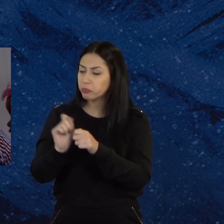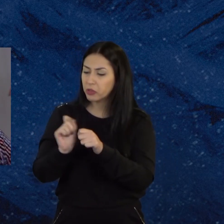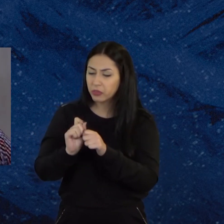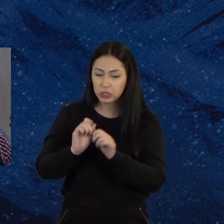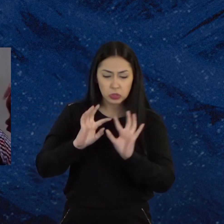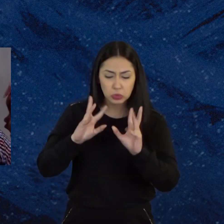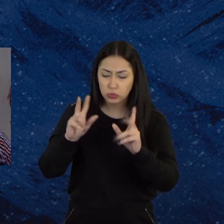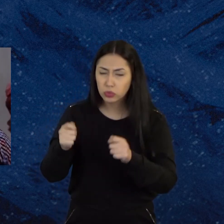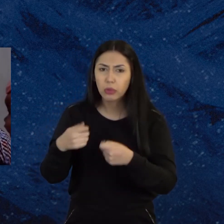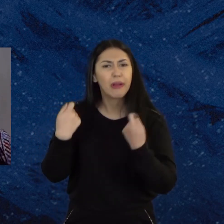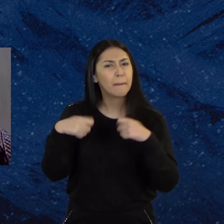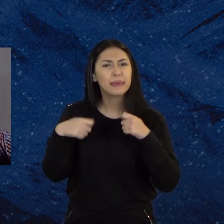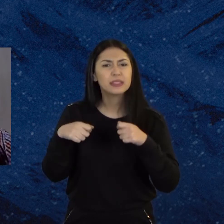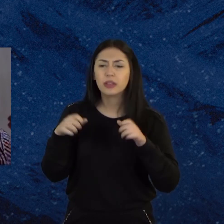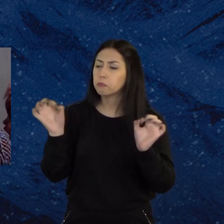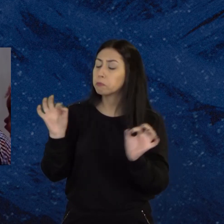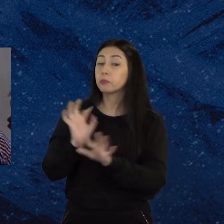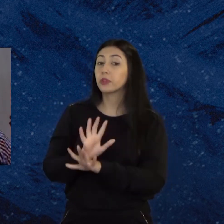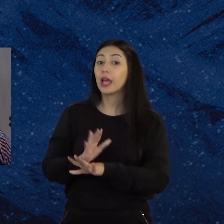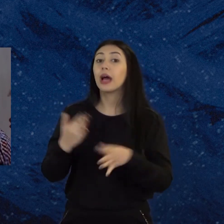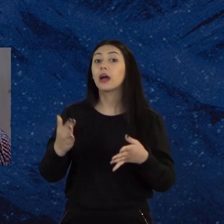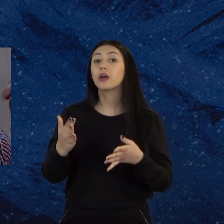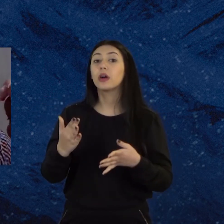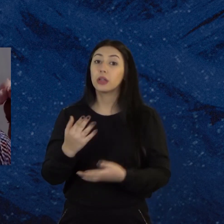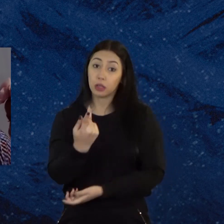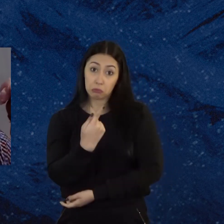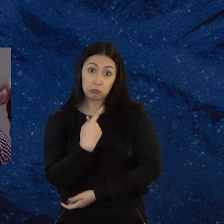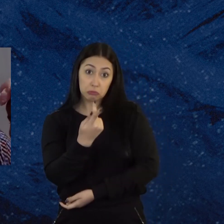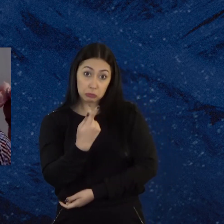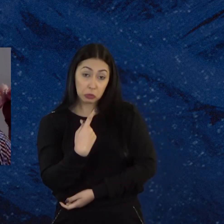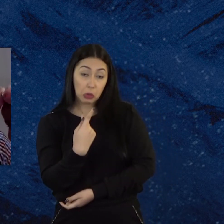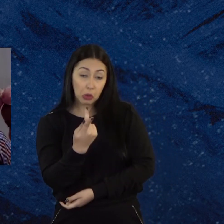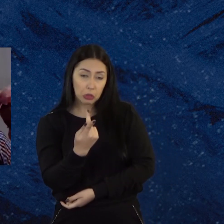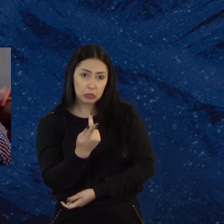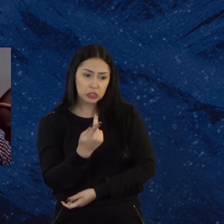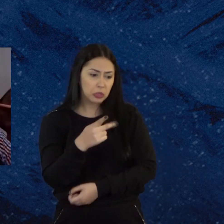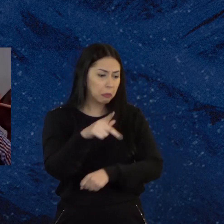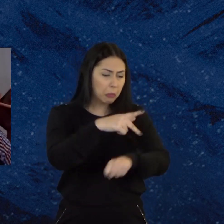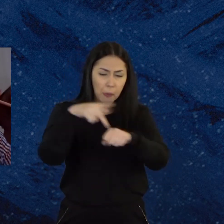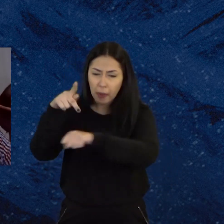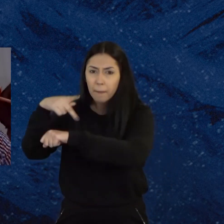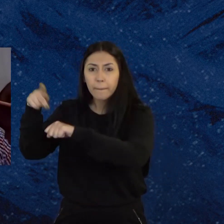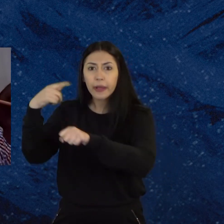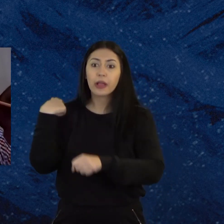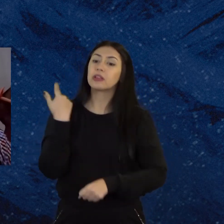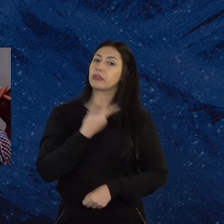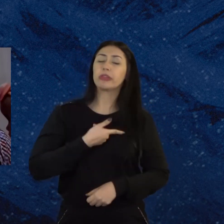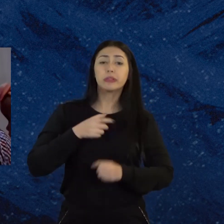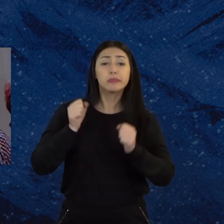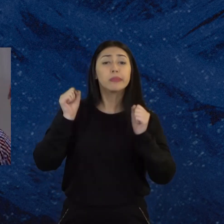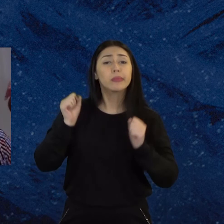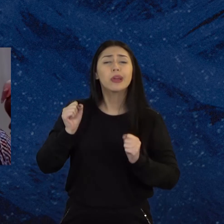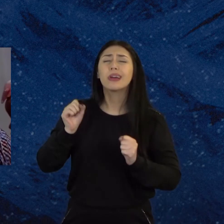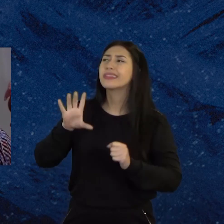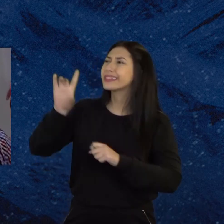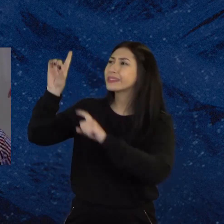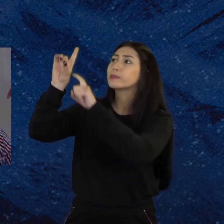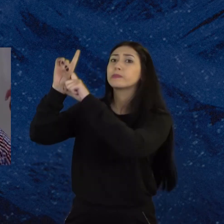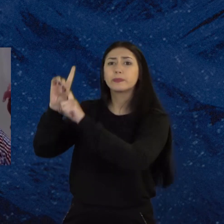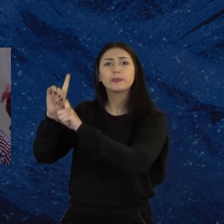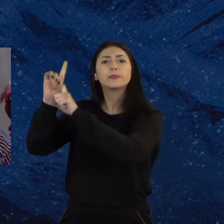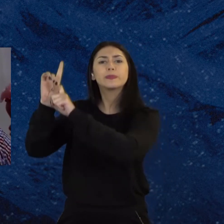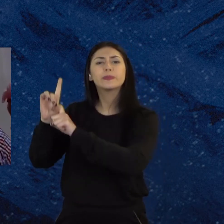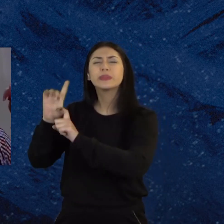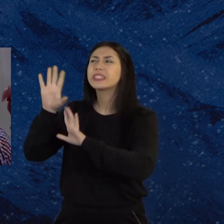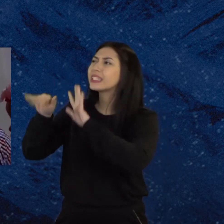que era necessário para que eu e você, hoje, amado jovem de toda a terra, possamos depender dele, buscar ele